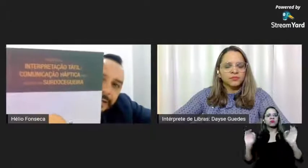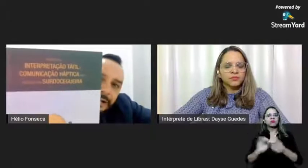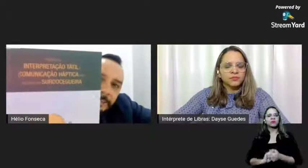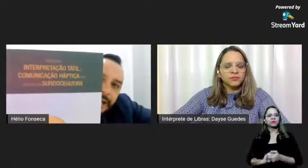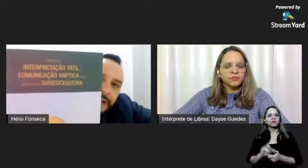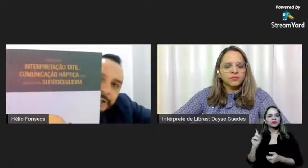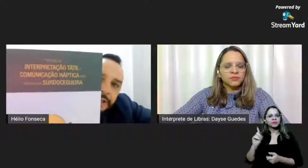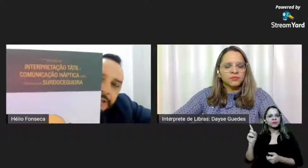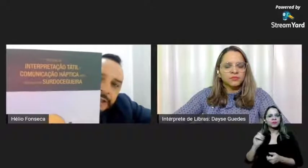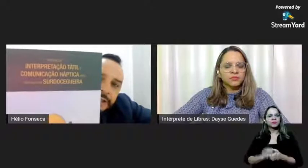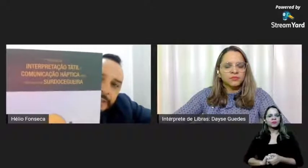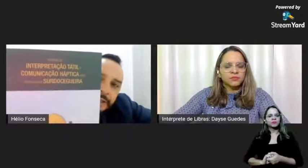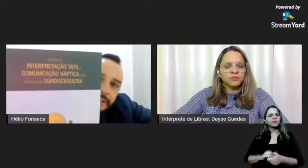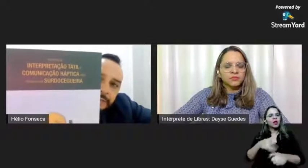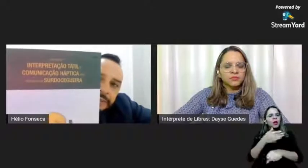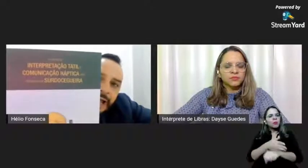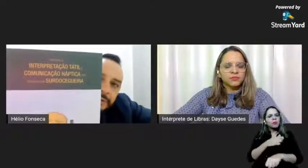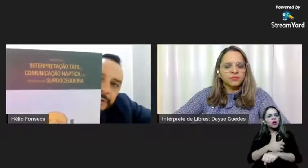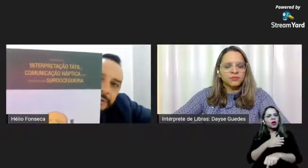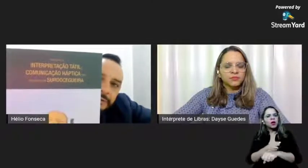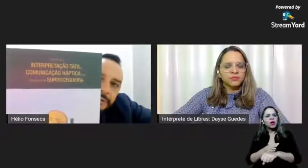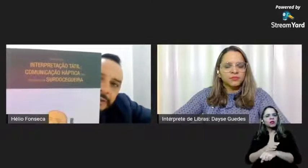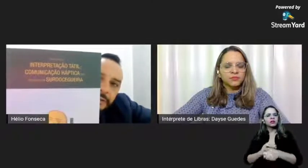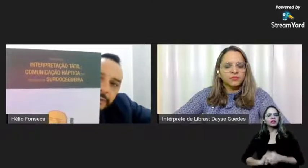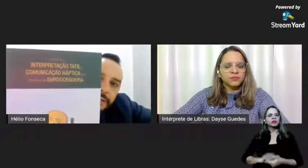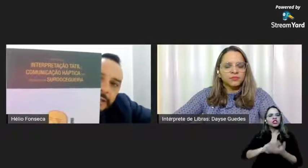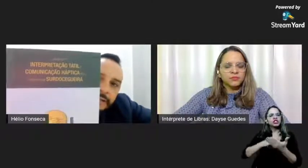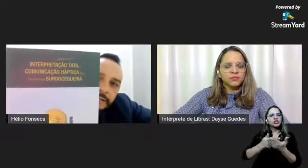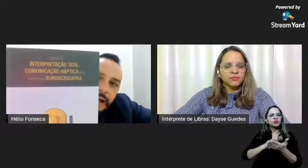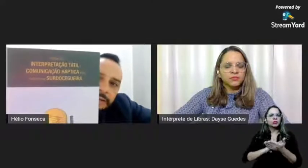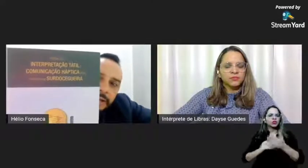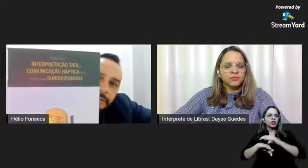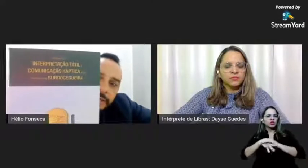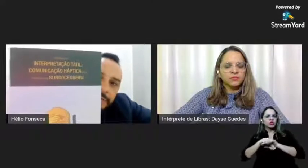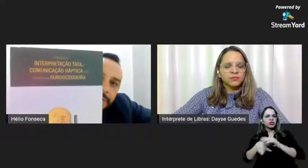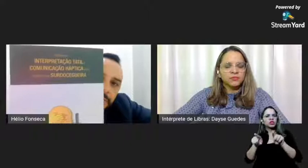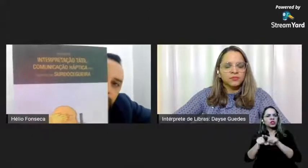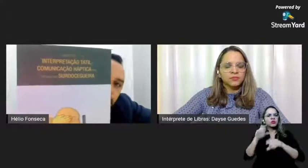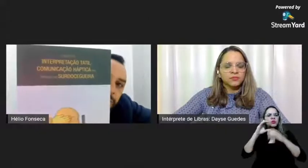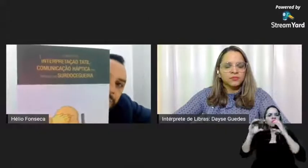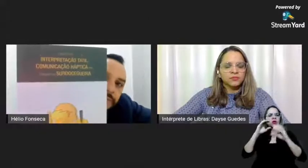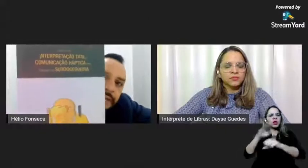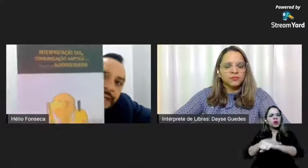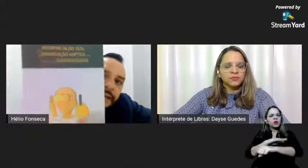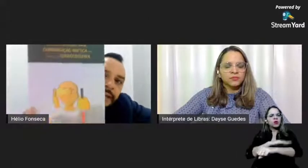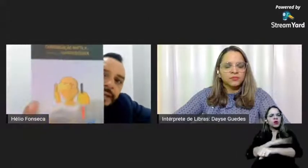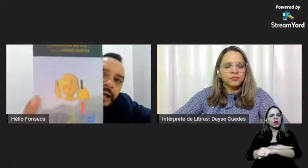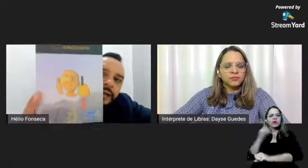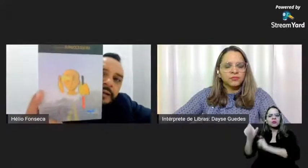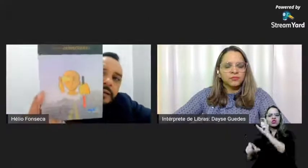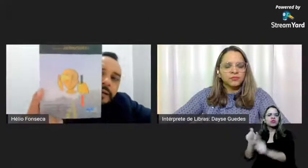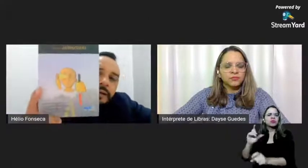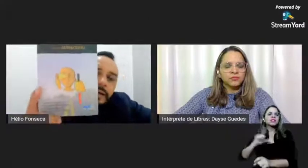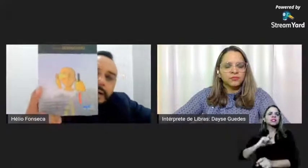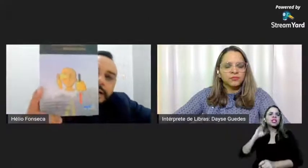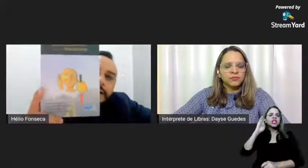é esse aí, olha, Práticas de Interpretação Tátil e Comunicação Áptica para Pessoas com Surdo-Cegueira,